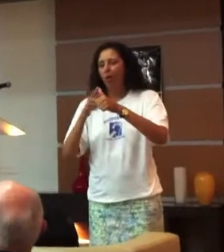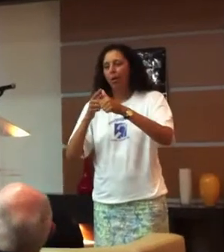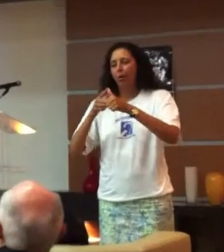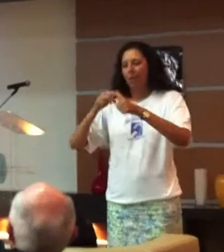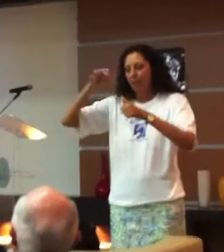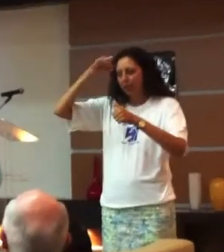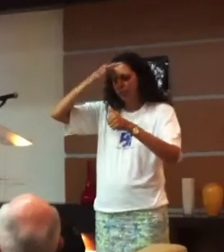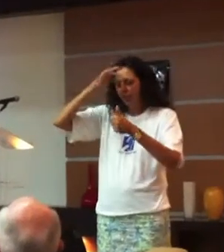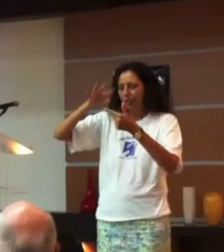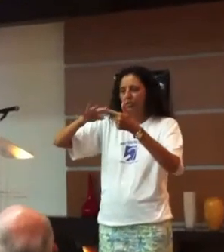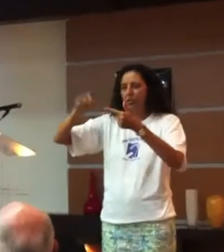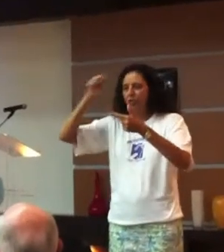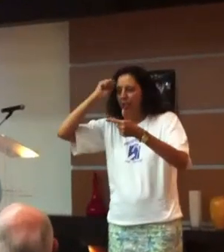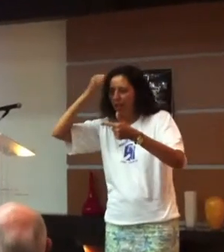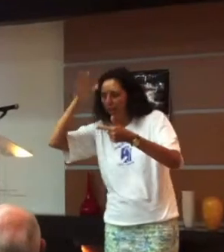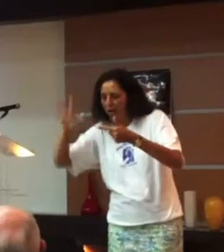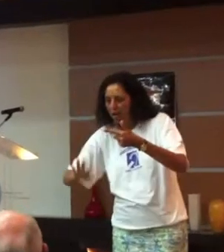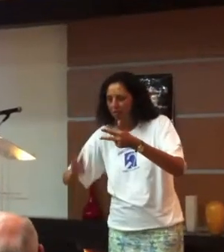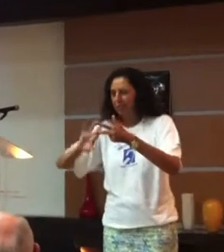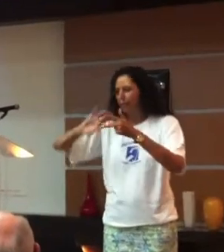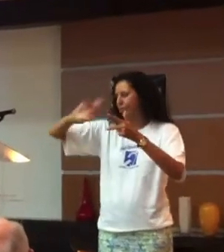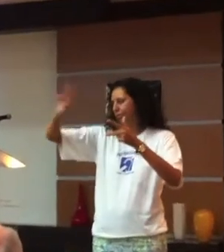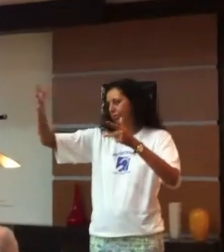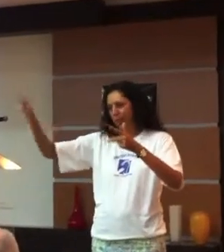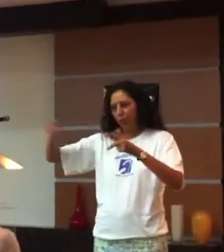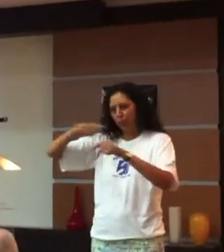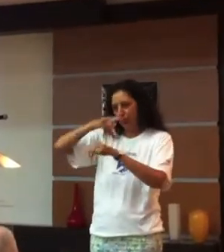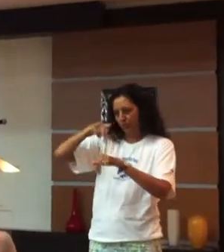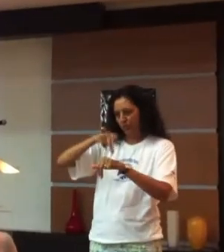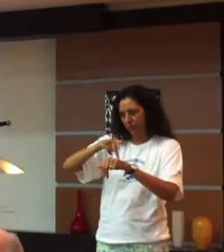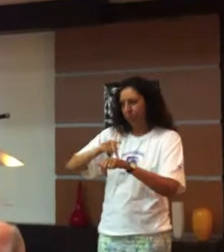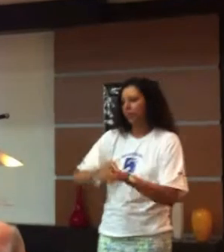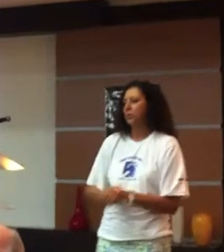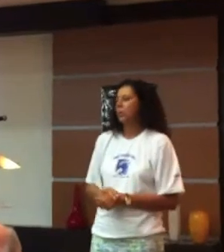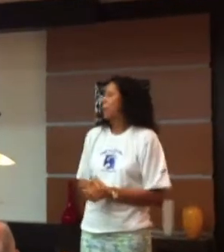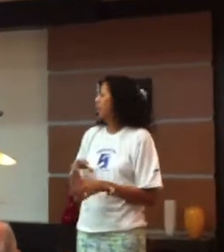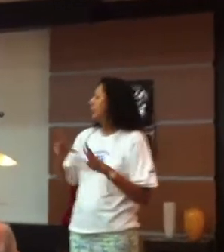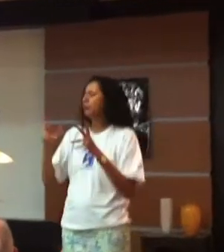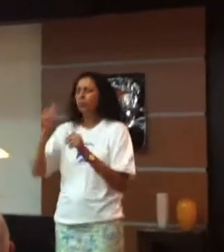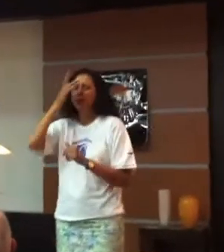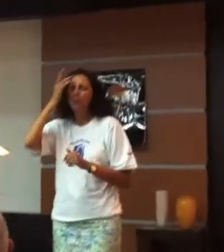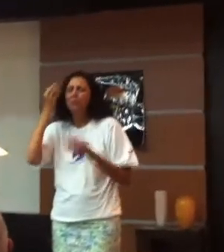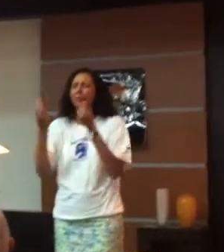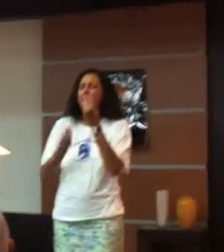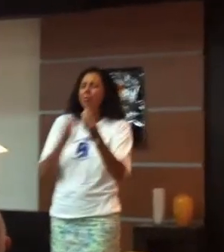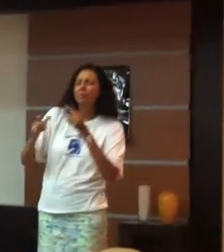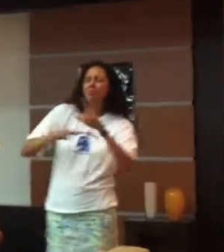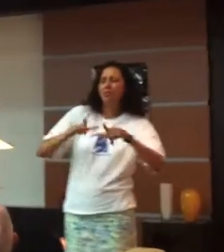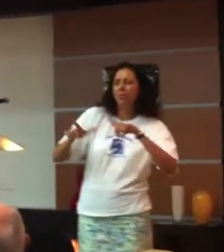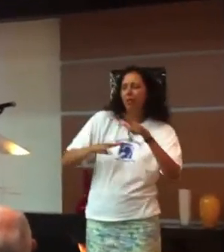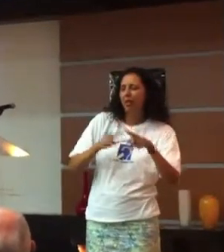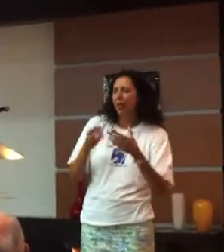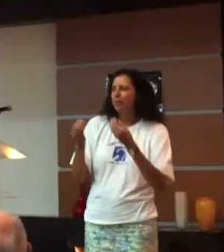Relacionamos os obreiros nacionais que conhecem a cultura. No culture. Workers, they know the